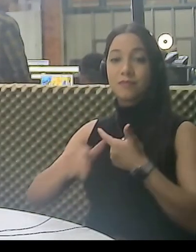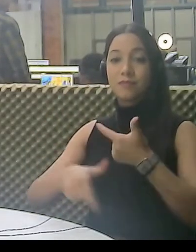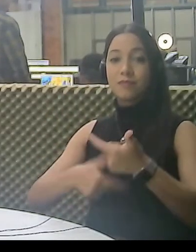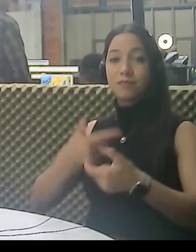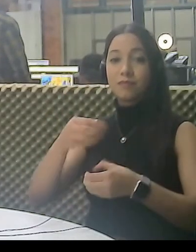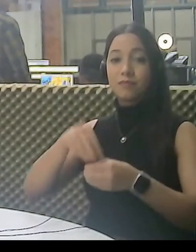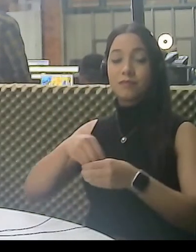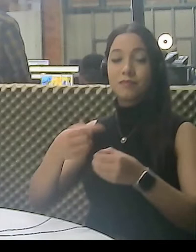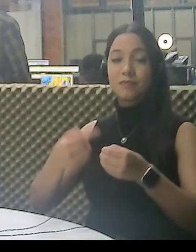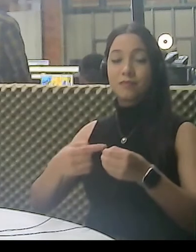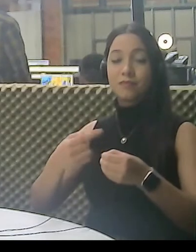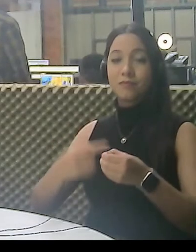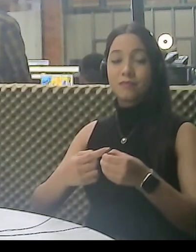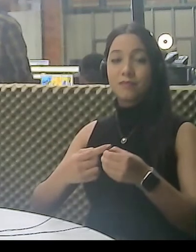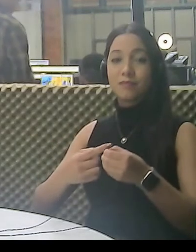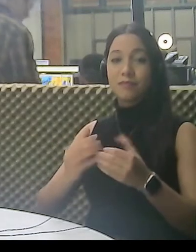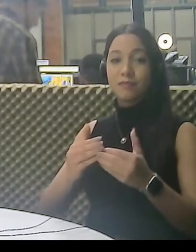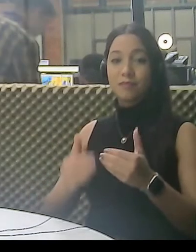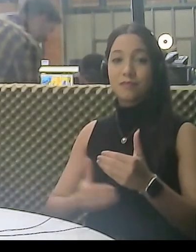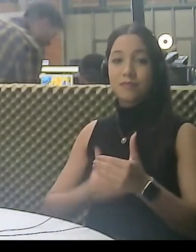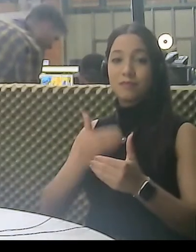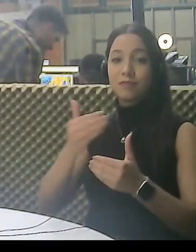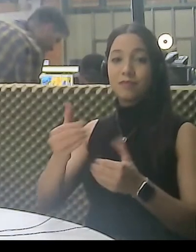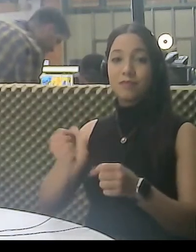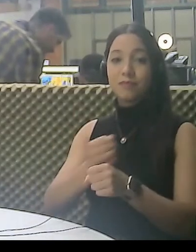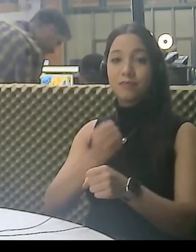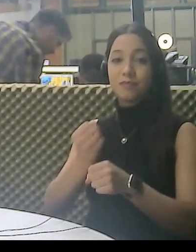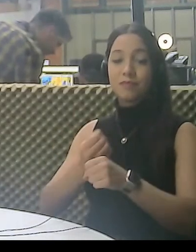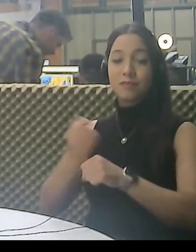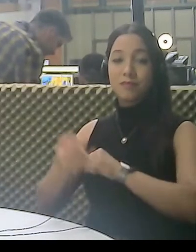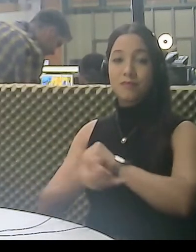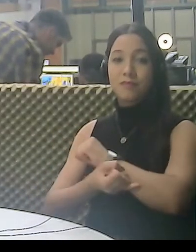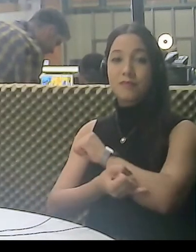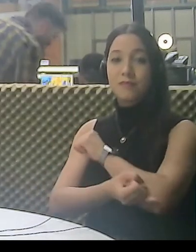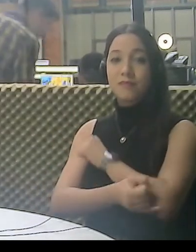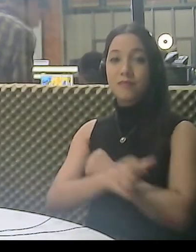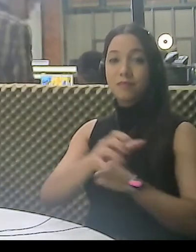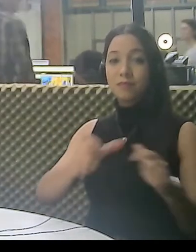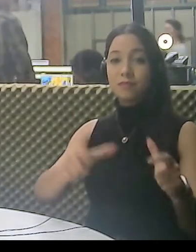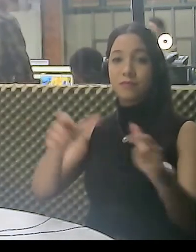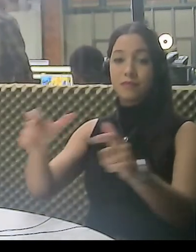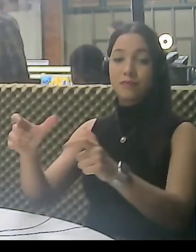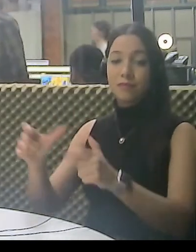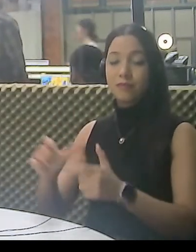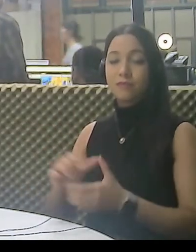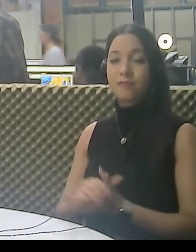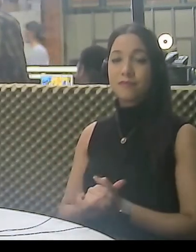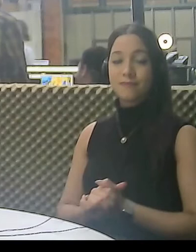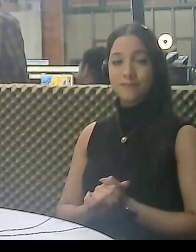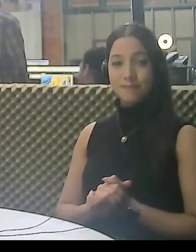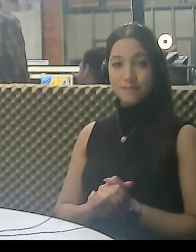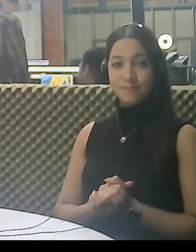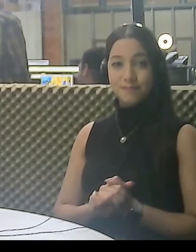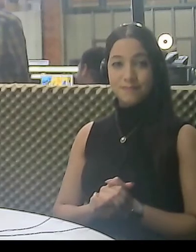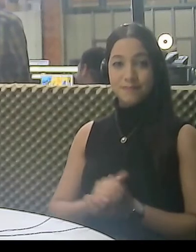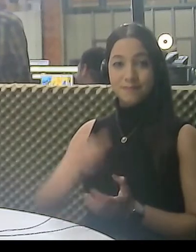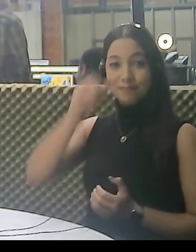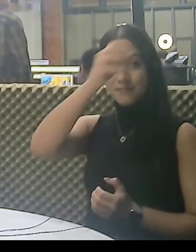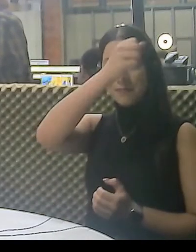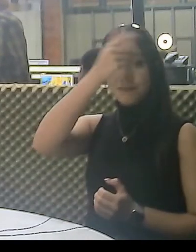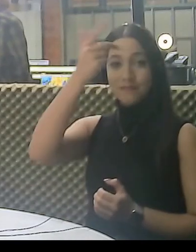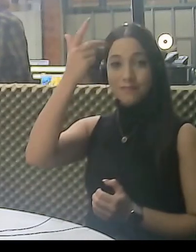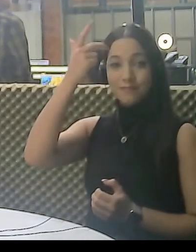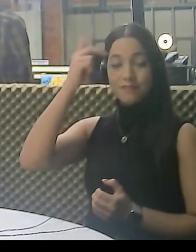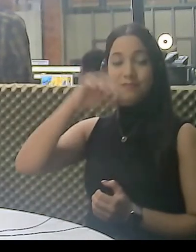Urbanos, a primeira etapa de execução das obras de infraestrutura nas localidades. O prefeito Adelmo Leão